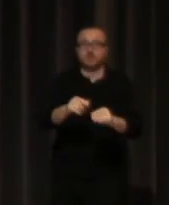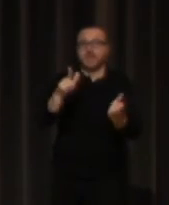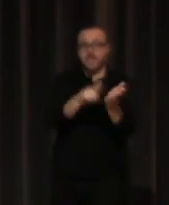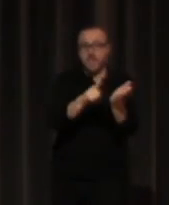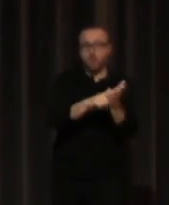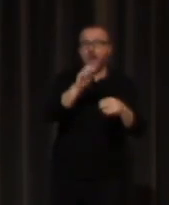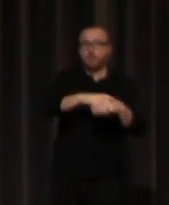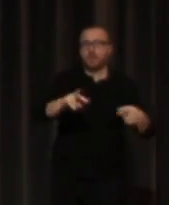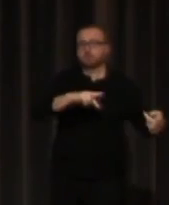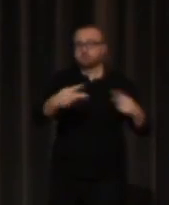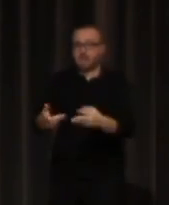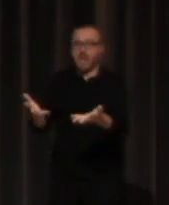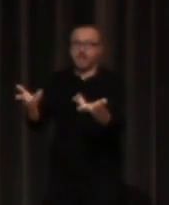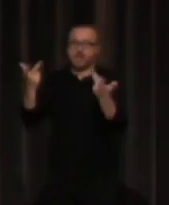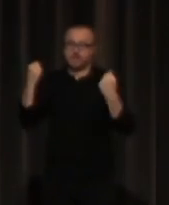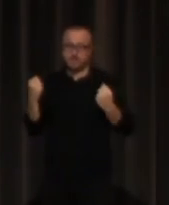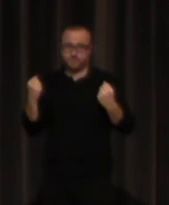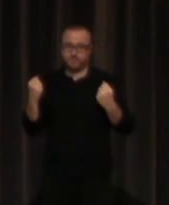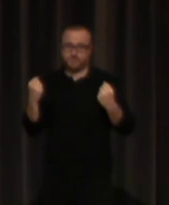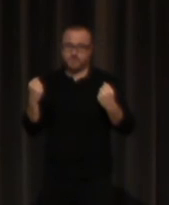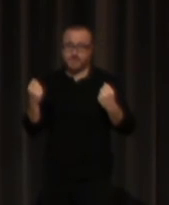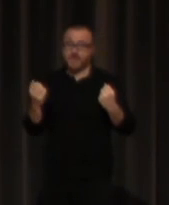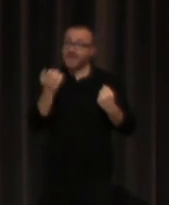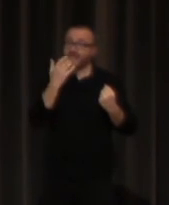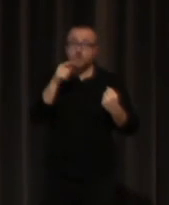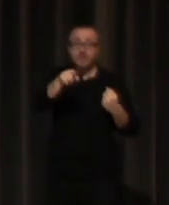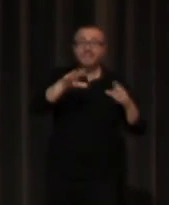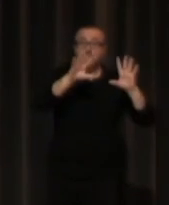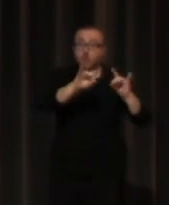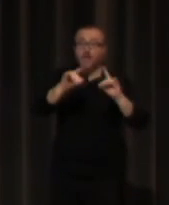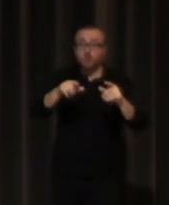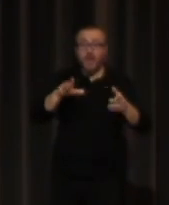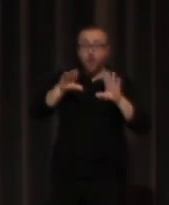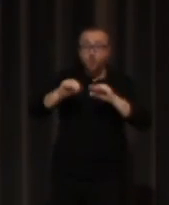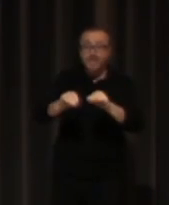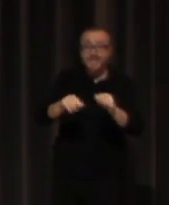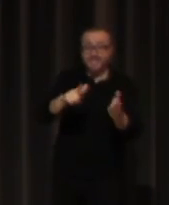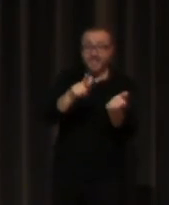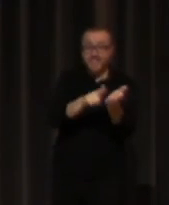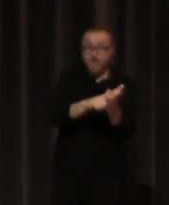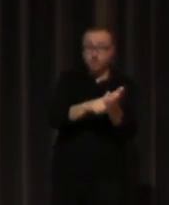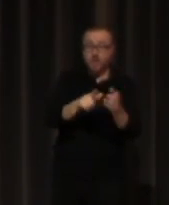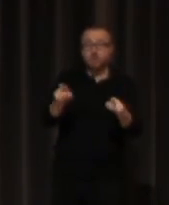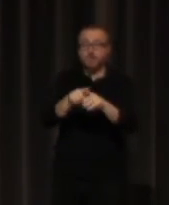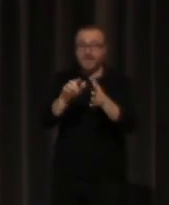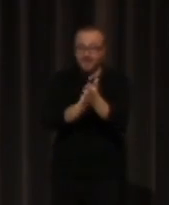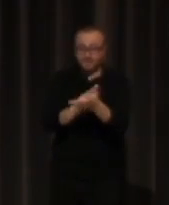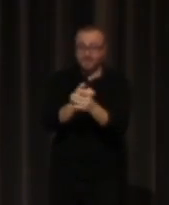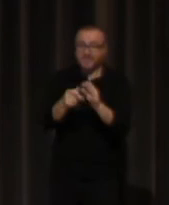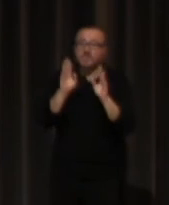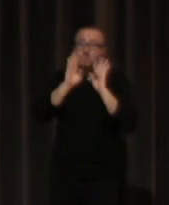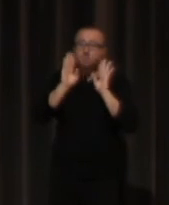observar els gestos dels altres sense quedar embrutats. Sempre participem en aquest, si podem